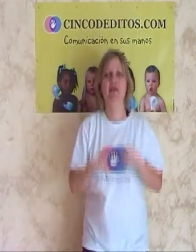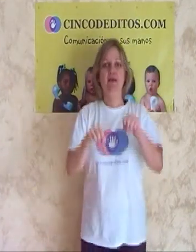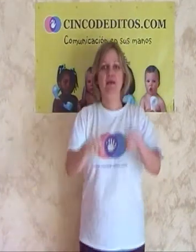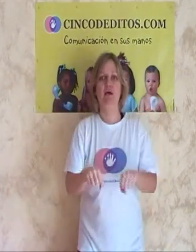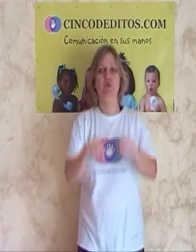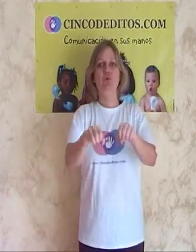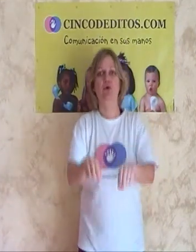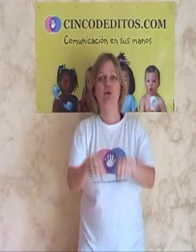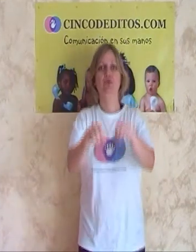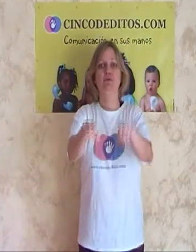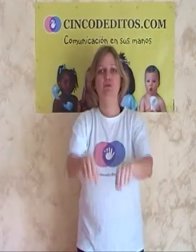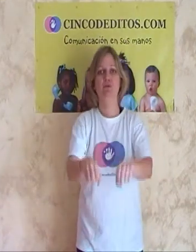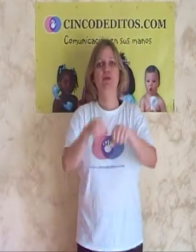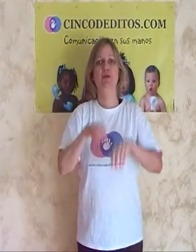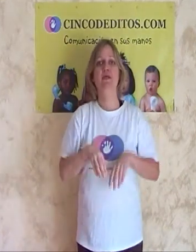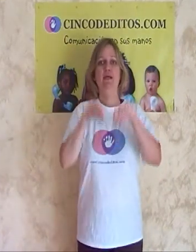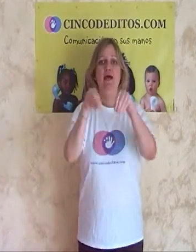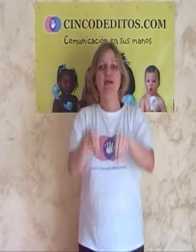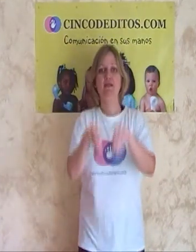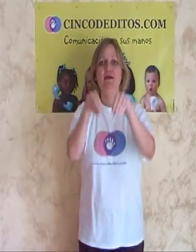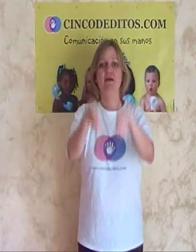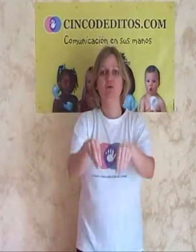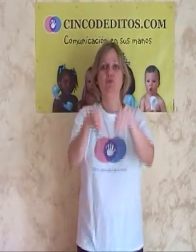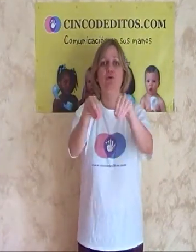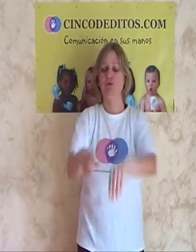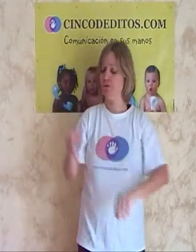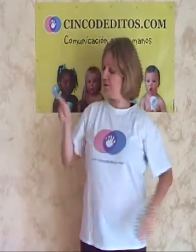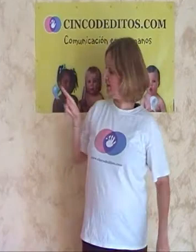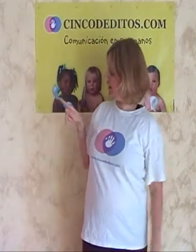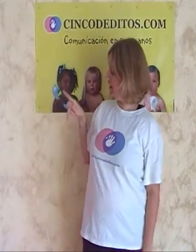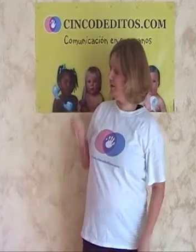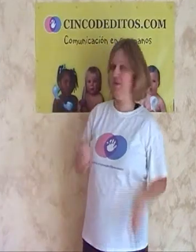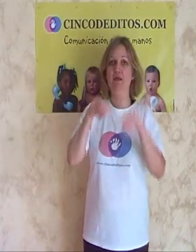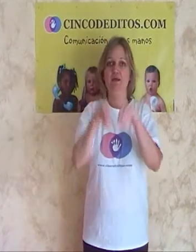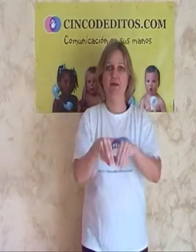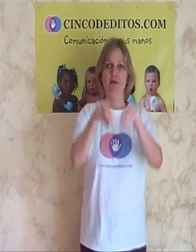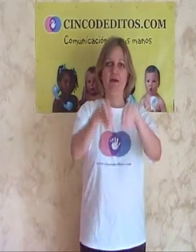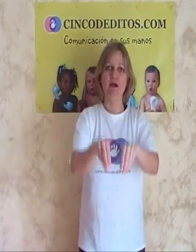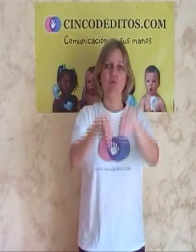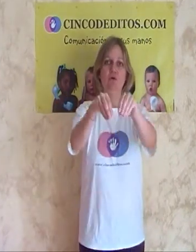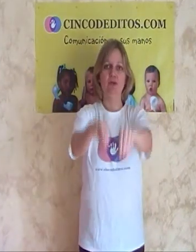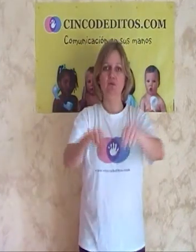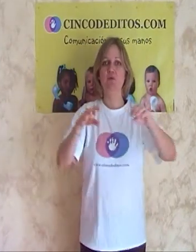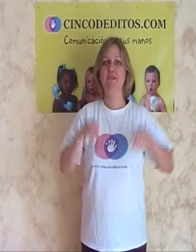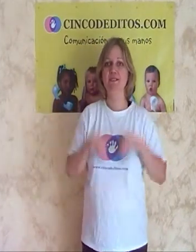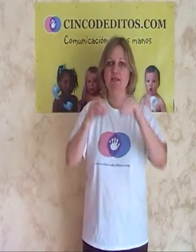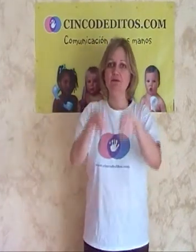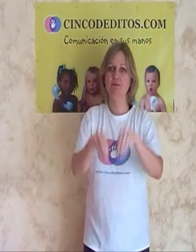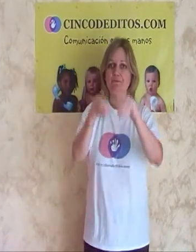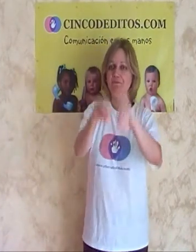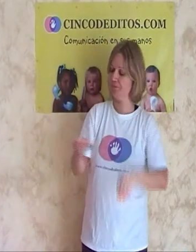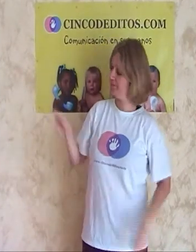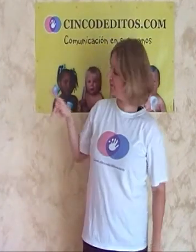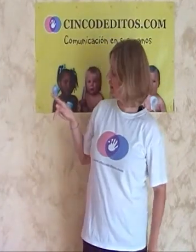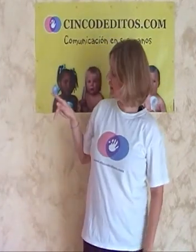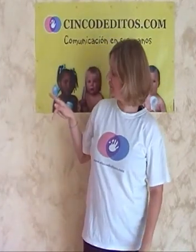canguro. K de canguro. K de canguro. El canguro va saltando. K.